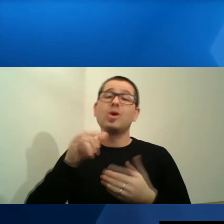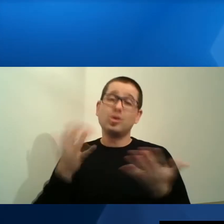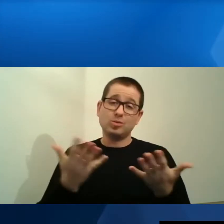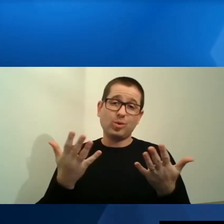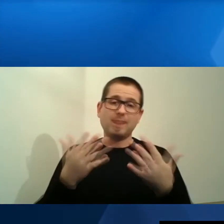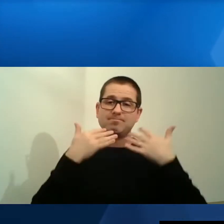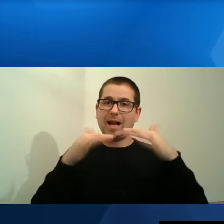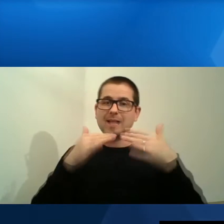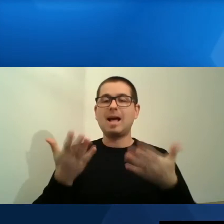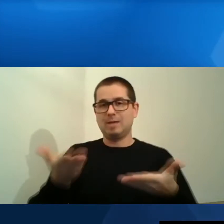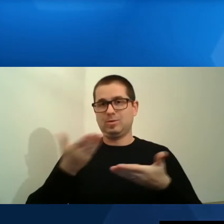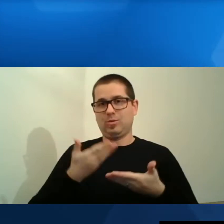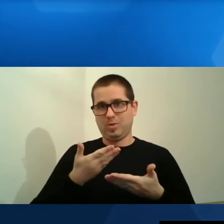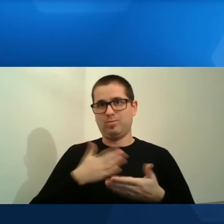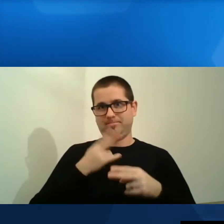mojega tinnitusa.